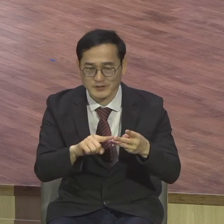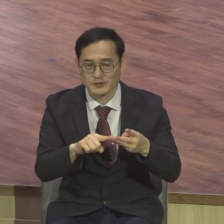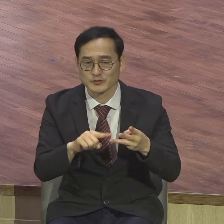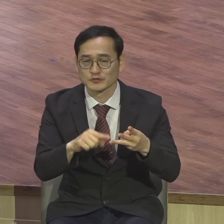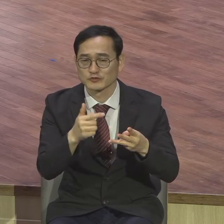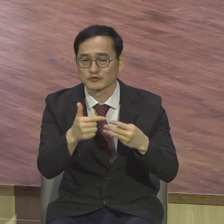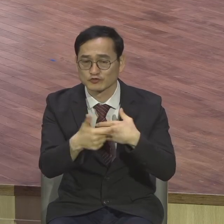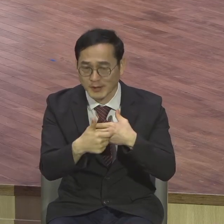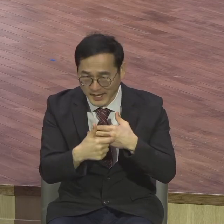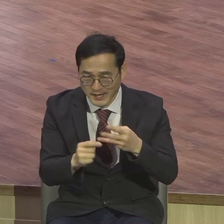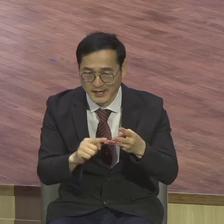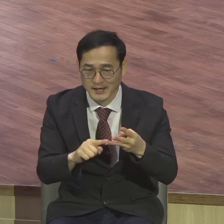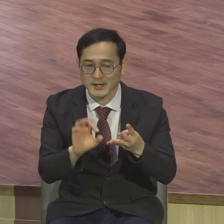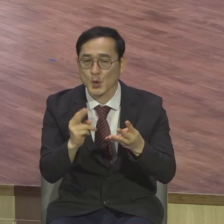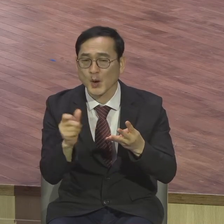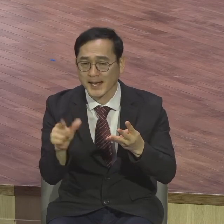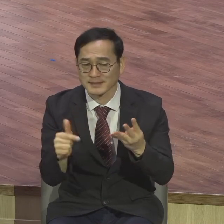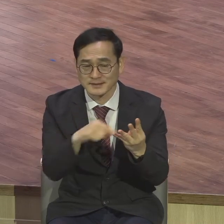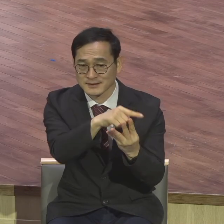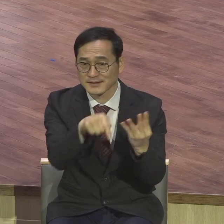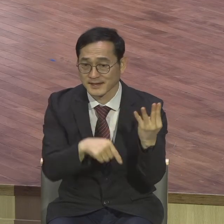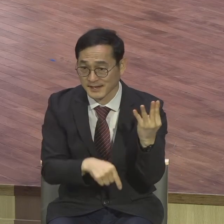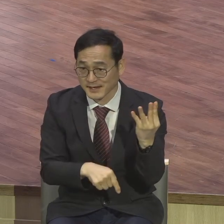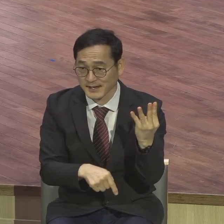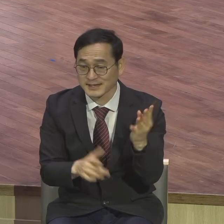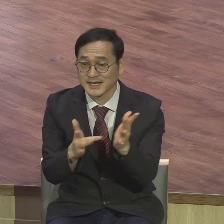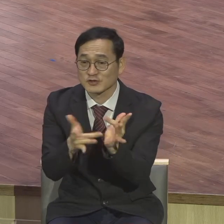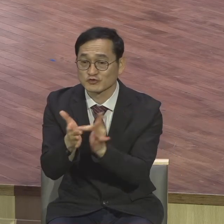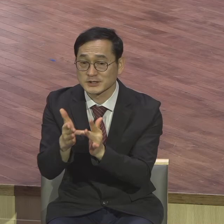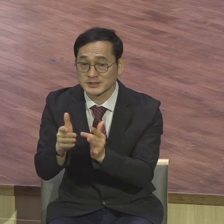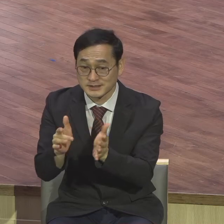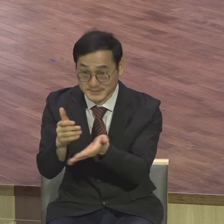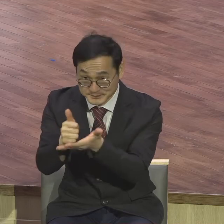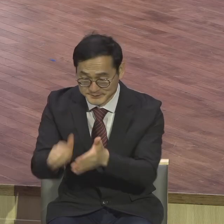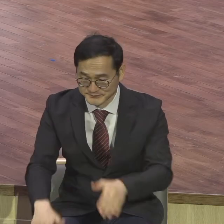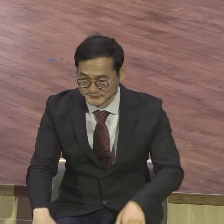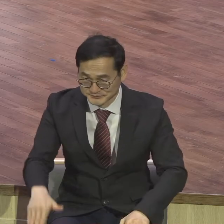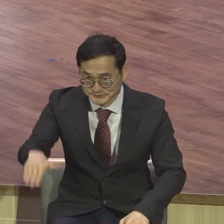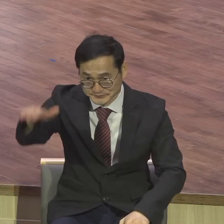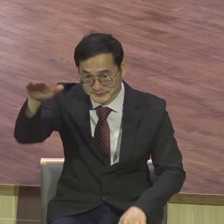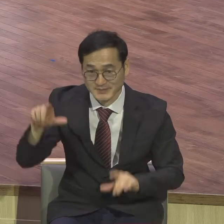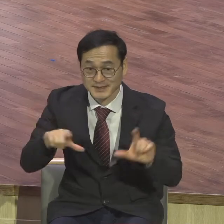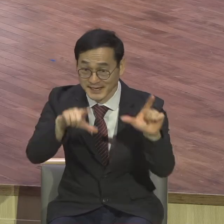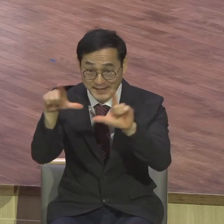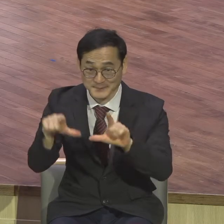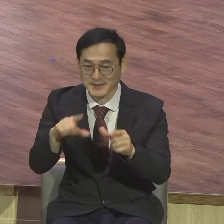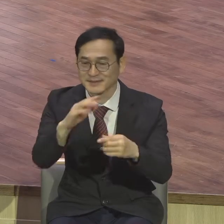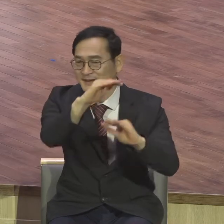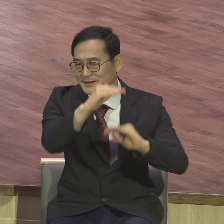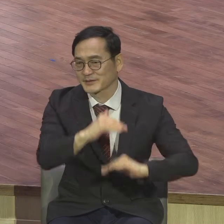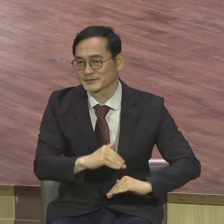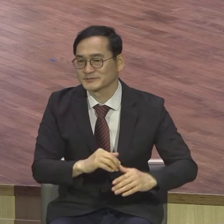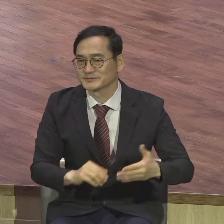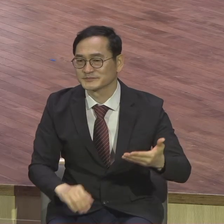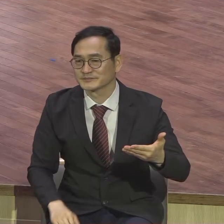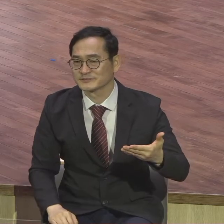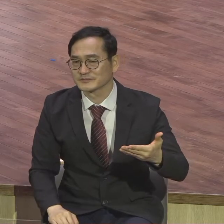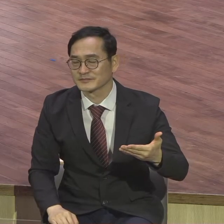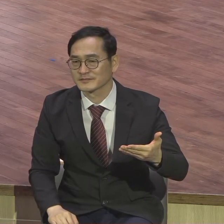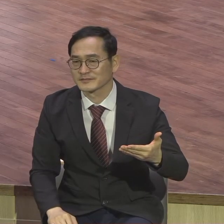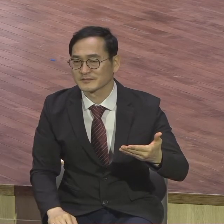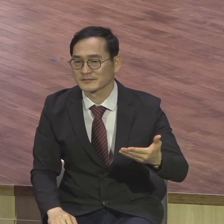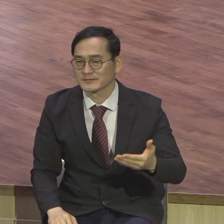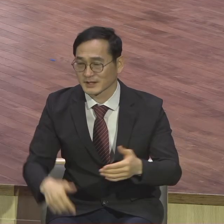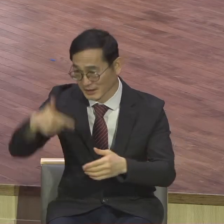사복음서는 예수님의 생애를 기록한 책입니다. 예수님께서 구약에 예언된